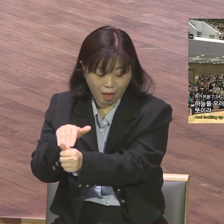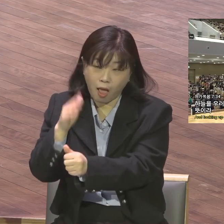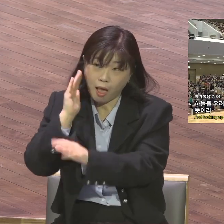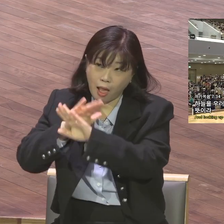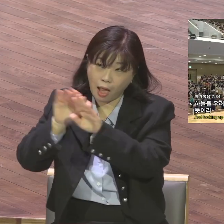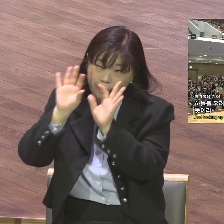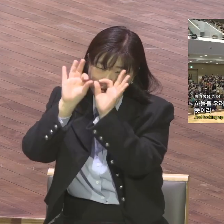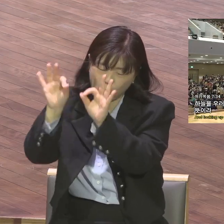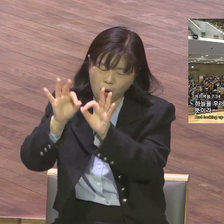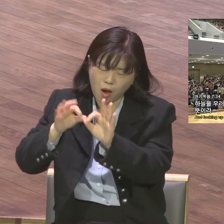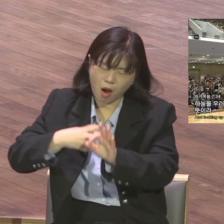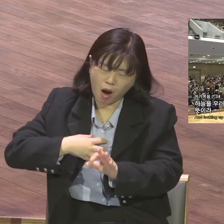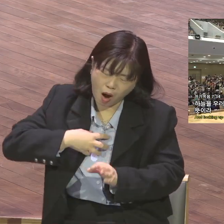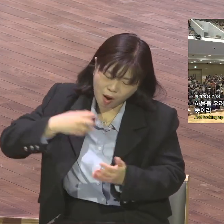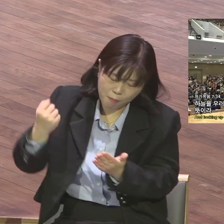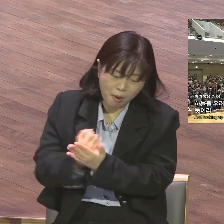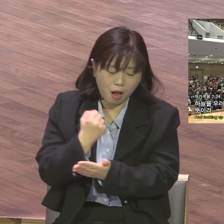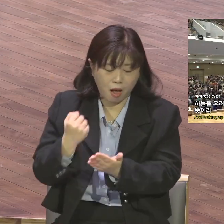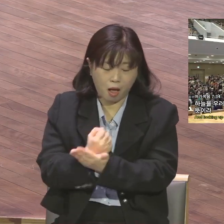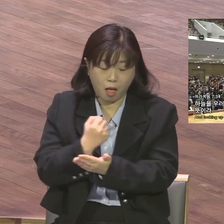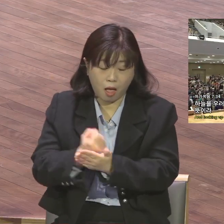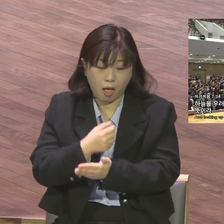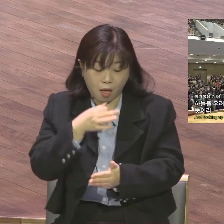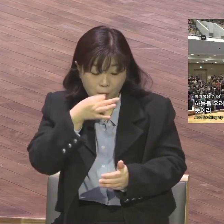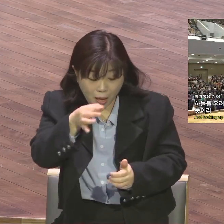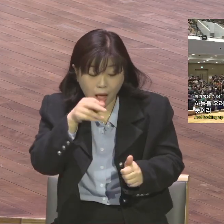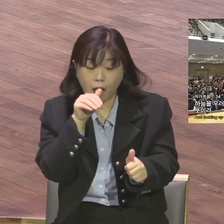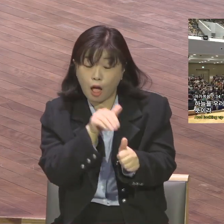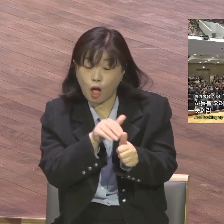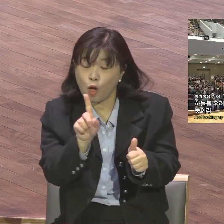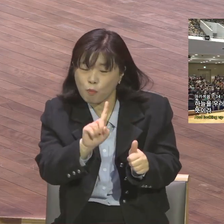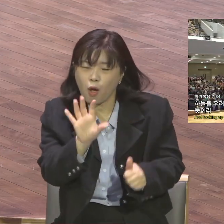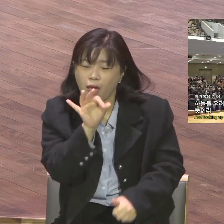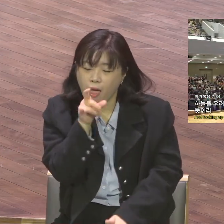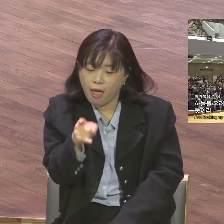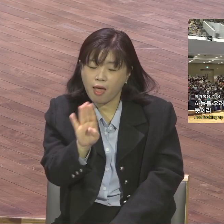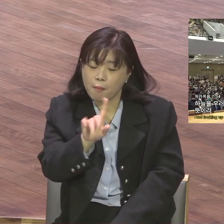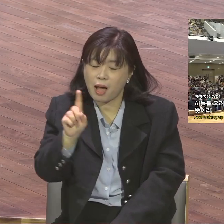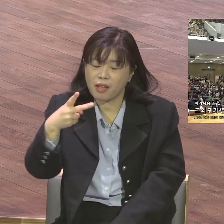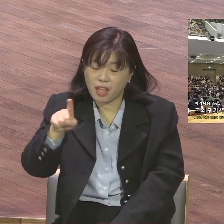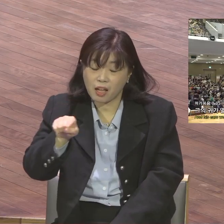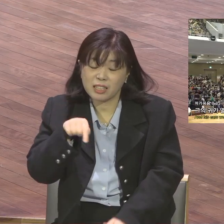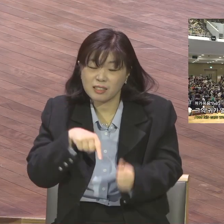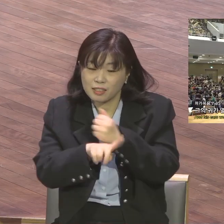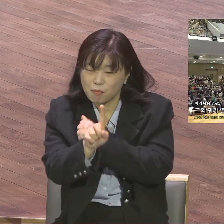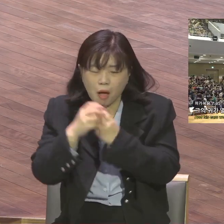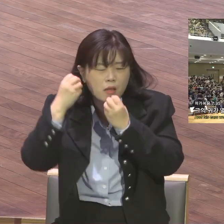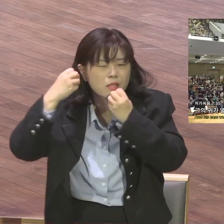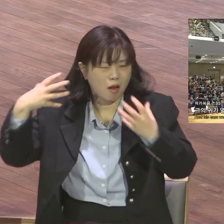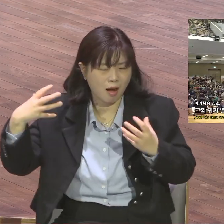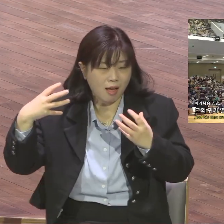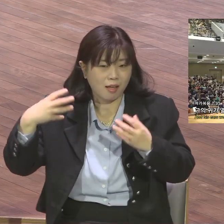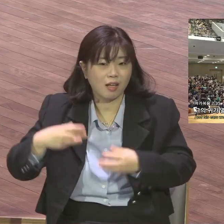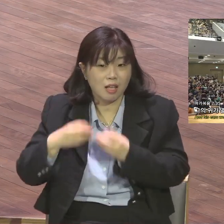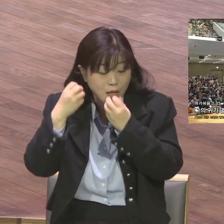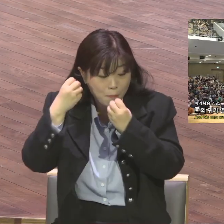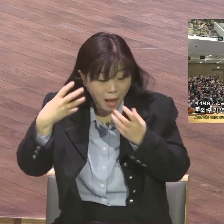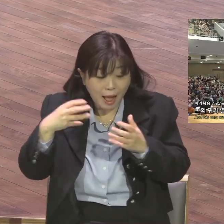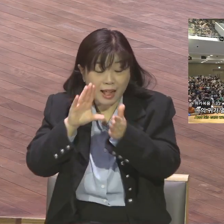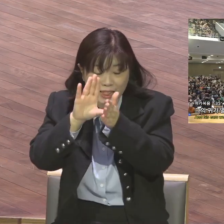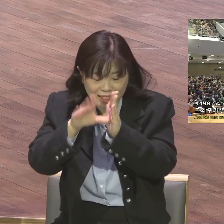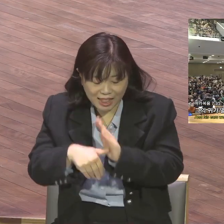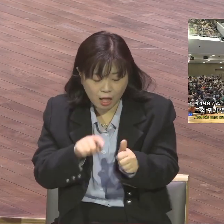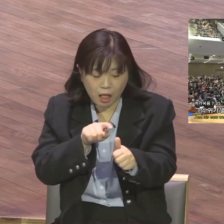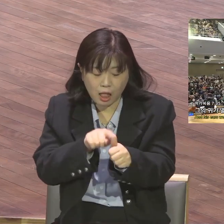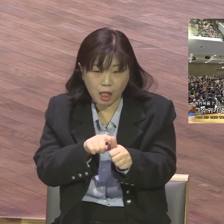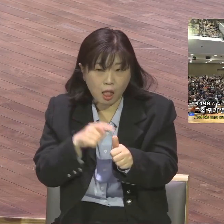하늘을 우러러 탄식하시며 그에게 이르시되 에바다 하시니 이는 열리라는 뜻이라 그의 귀가 열리고 혀가 맺힌 것이